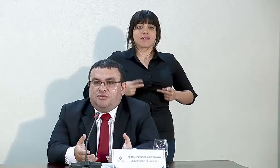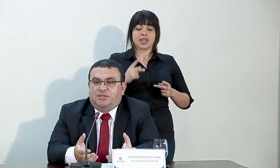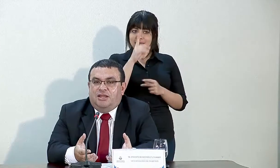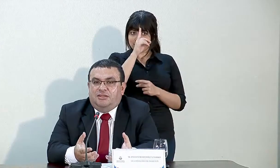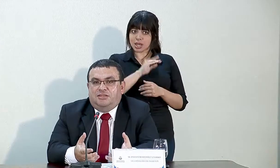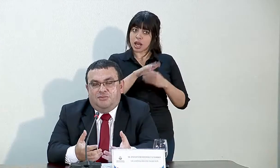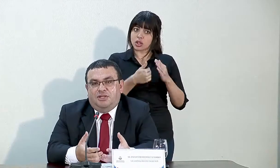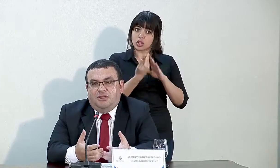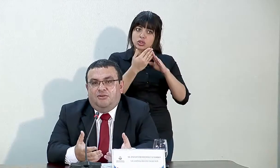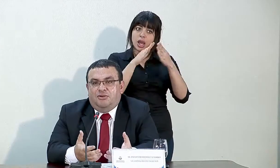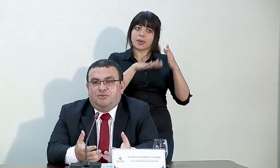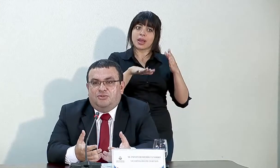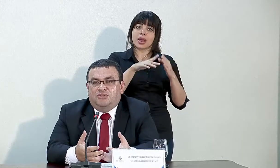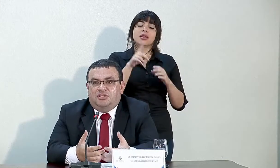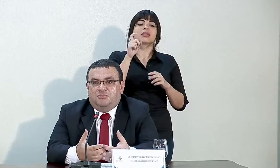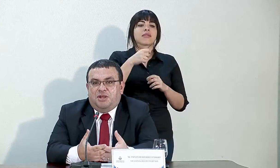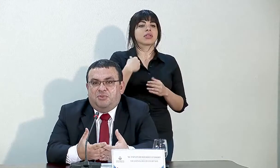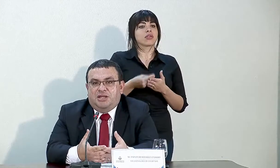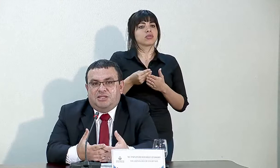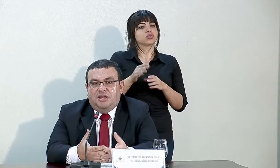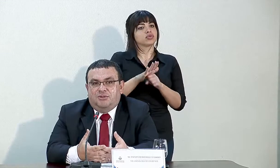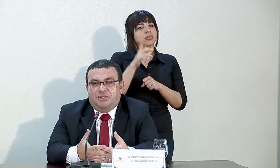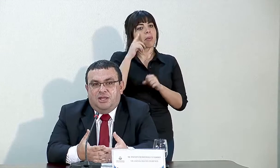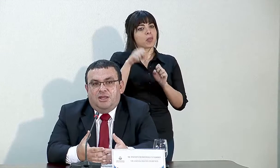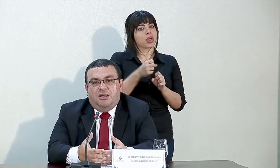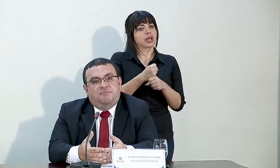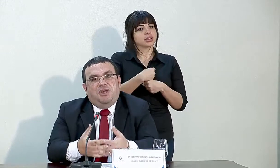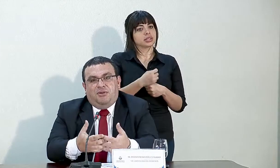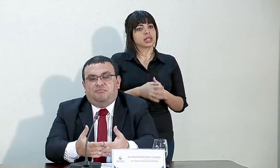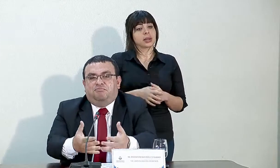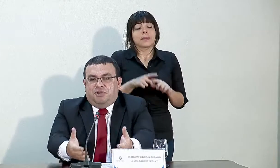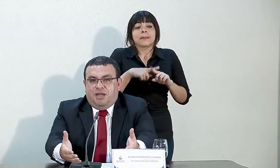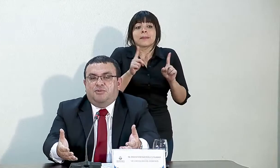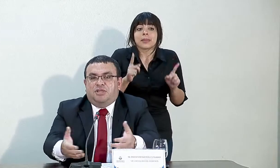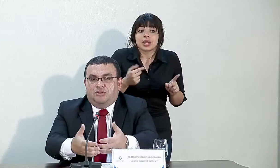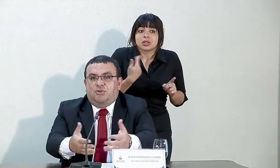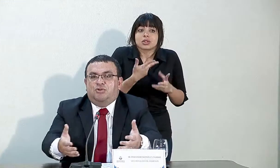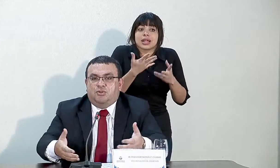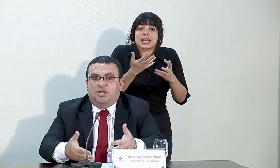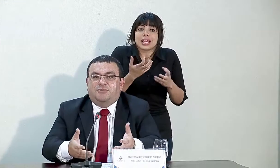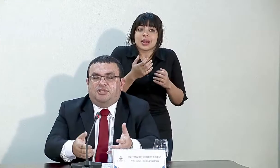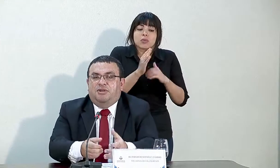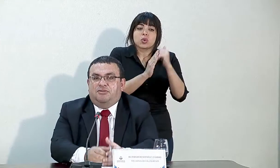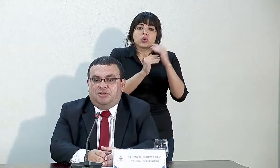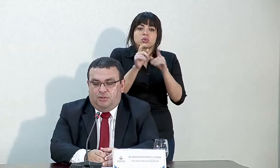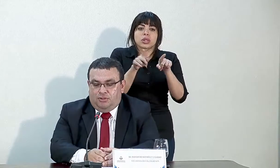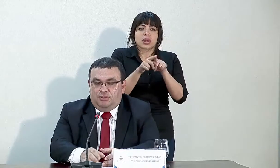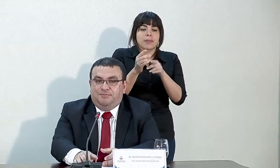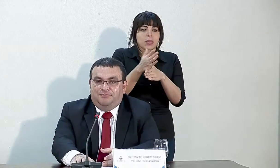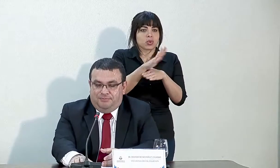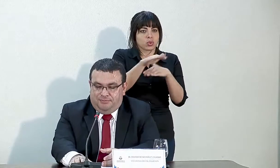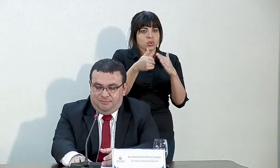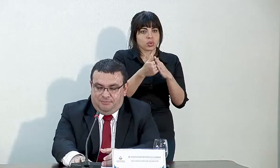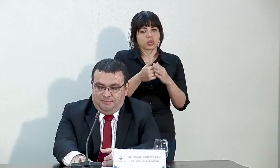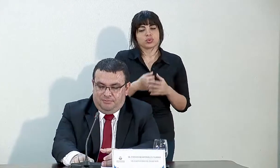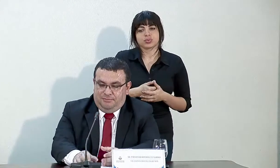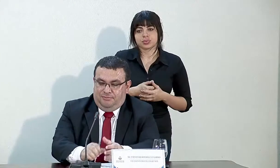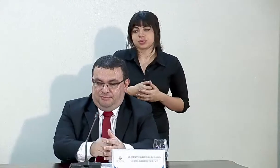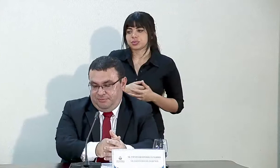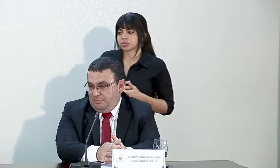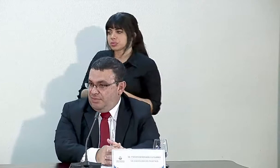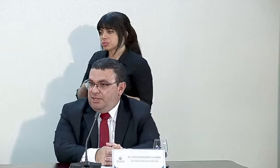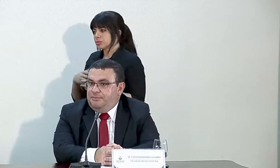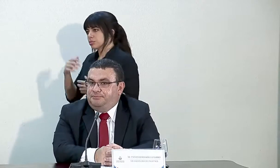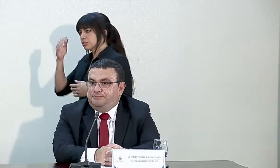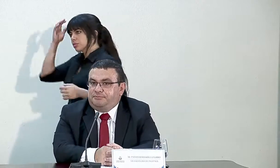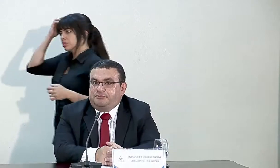todos sus habitantes, tenemos que tener los recursos suficientes para poder hacerlos. Pero queremos que eso lo construyamos también entre todos.